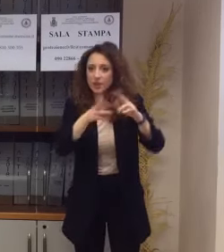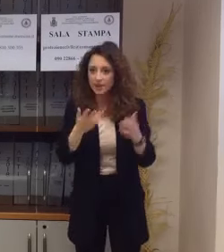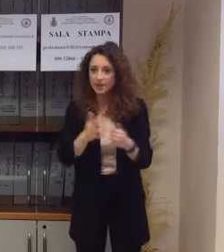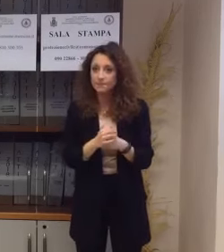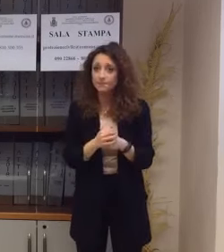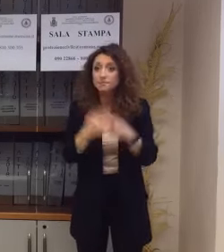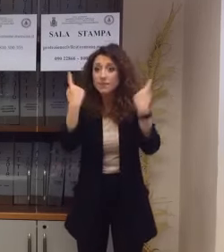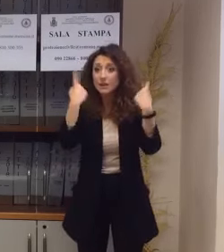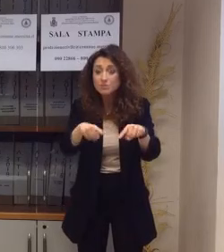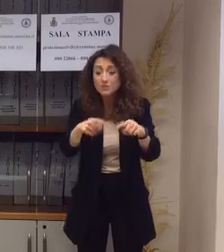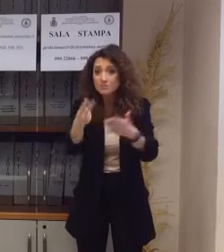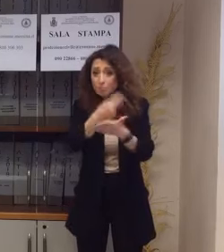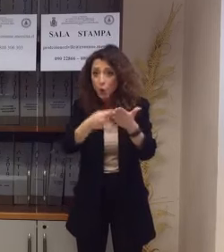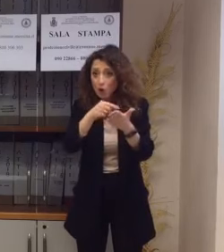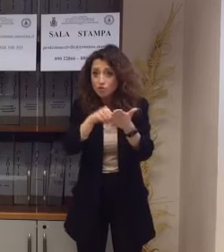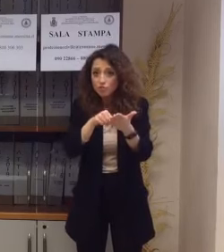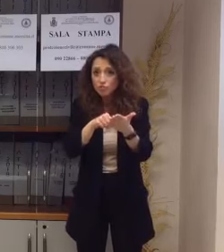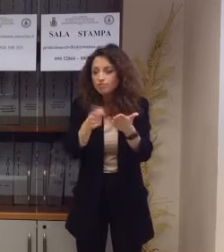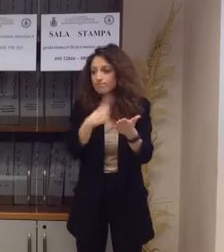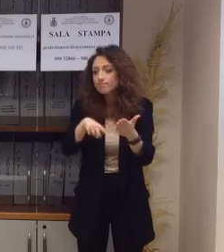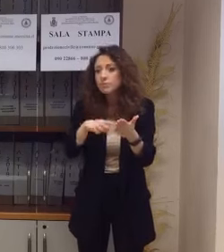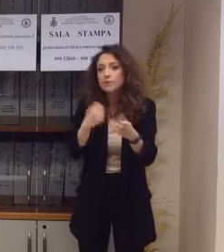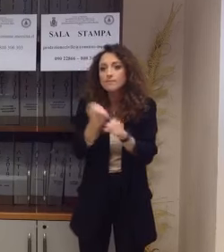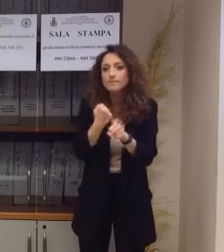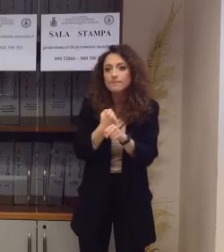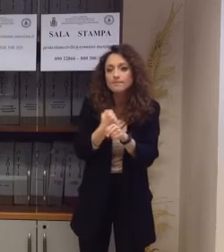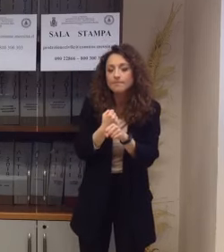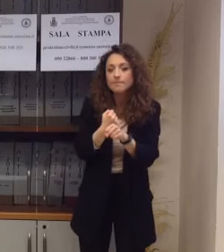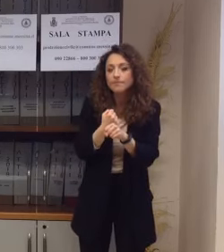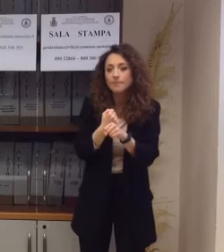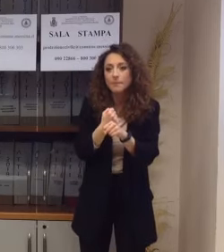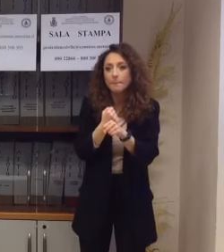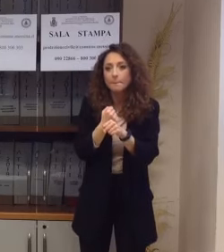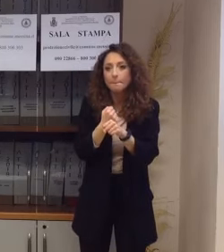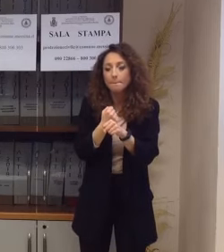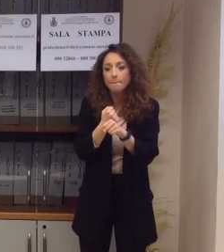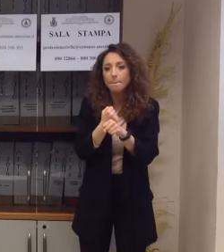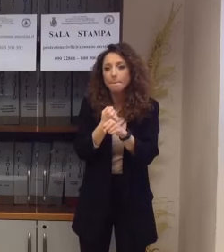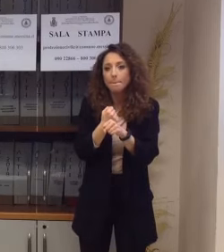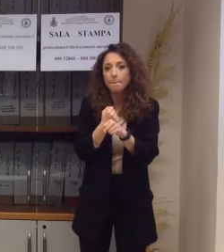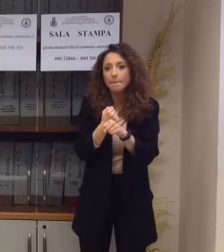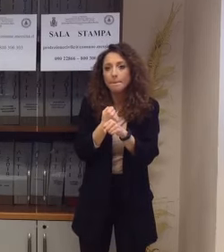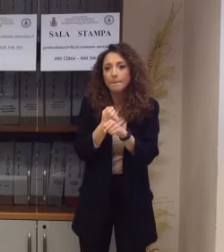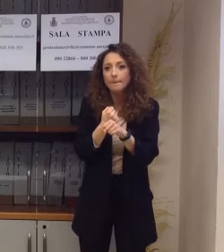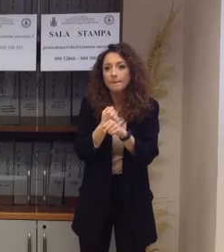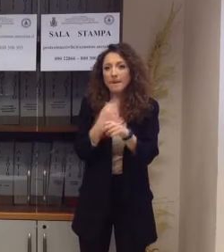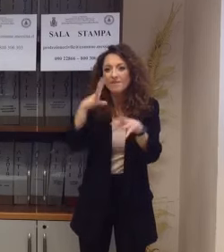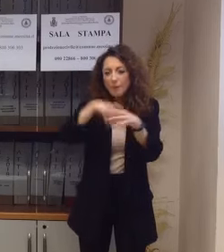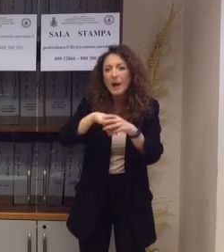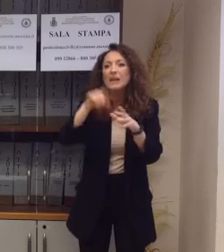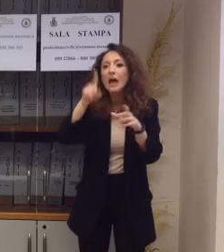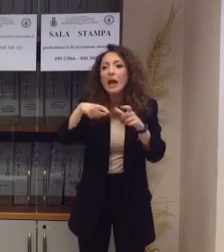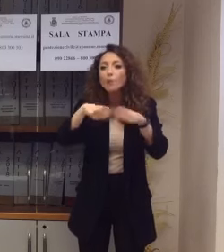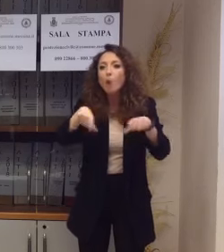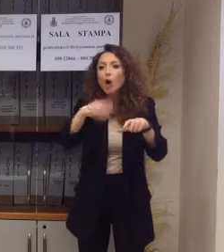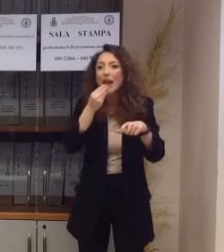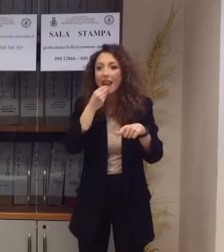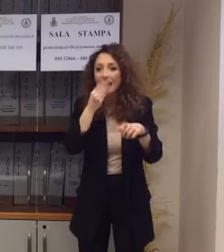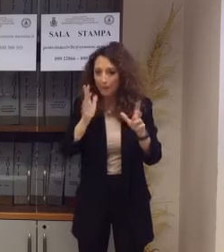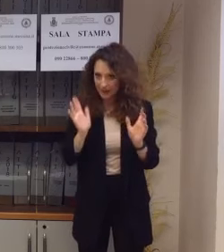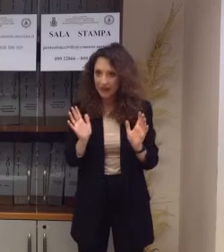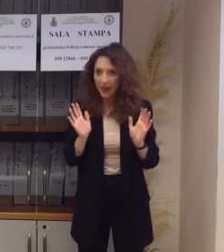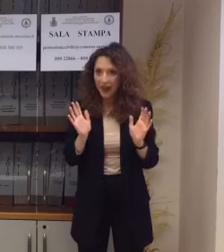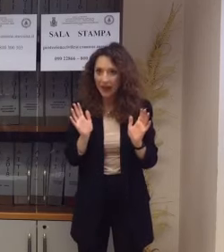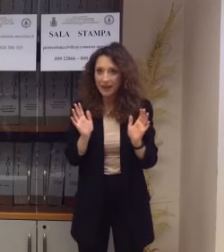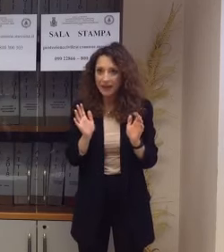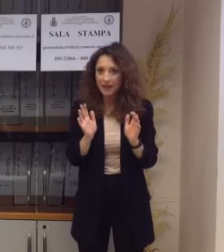l'operazione che noi stiamo lanciando con i buoni alimentari. La stessa cosa, vi stiamo facendo